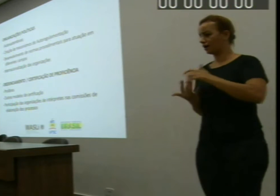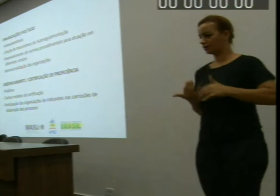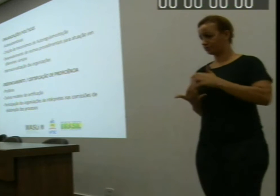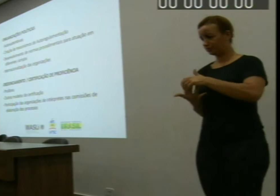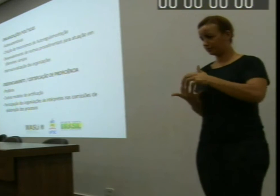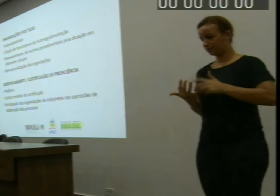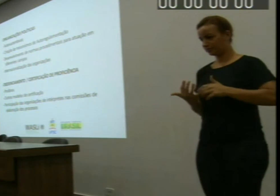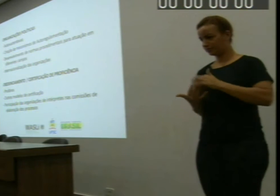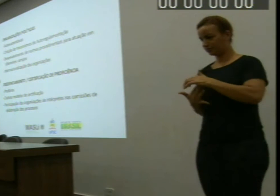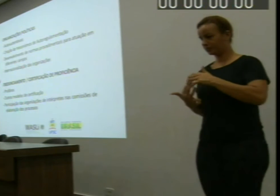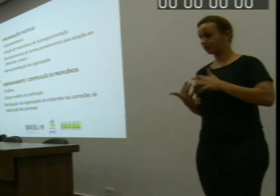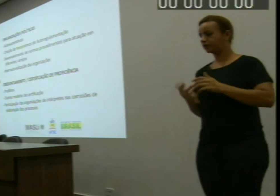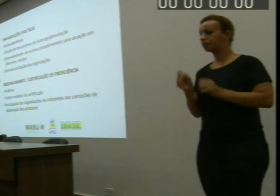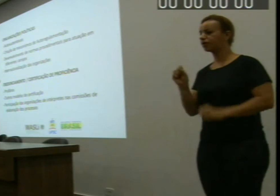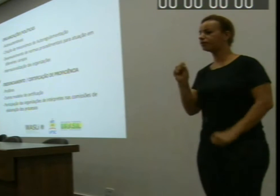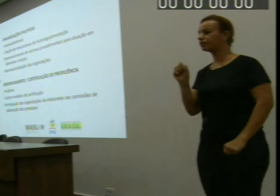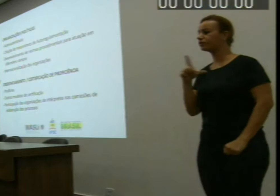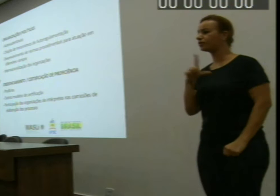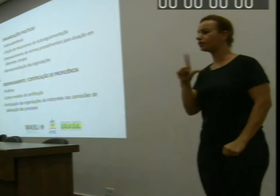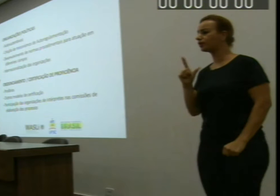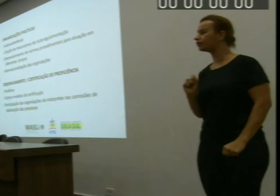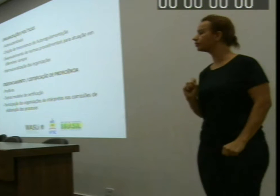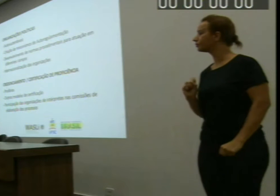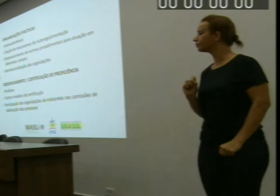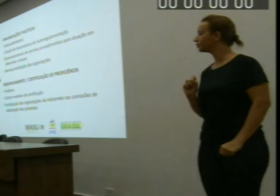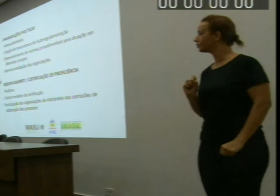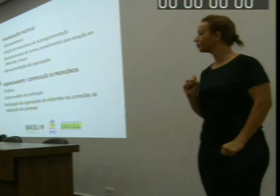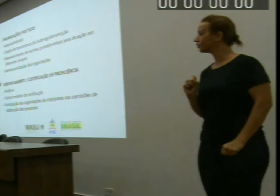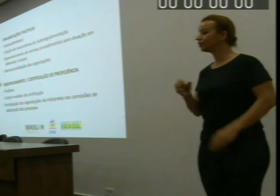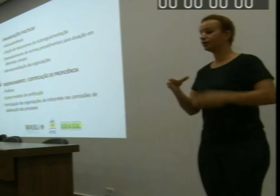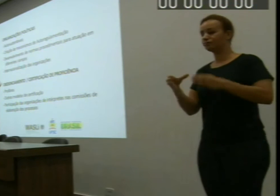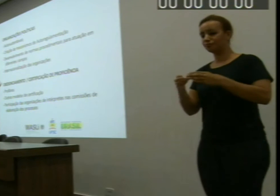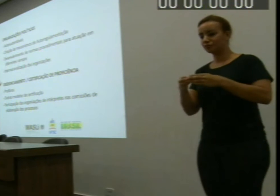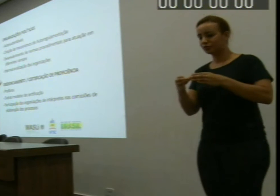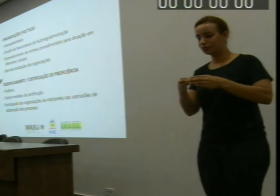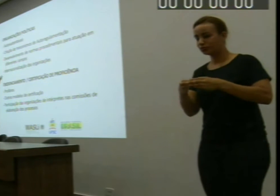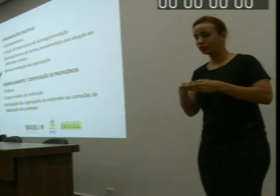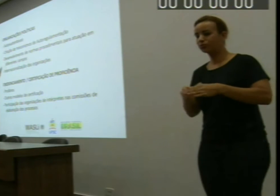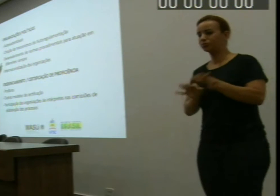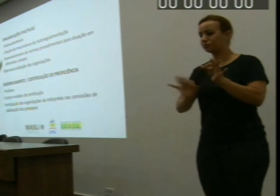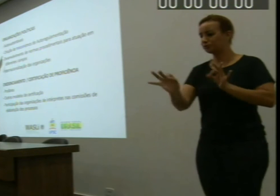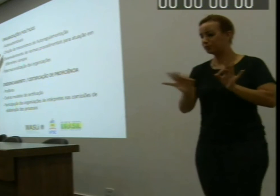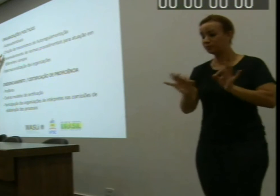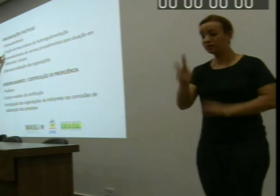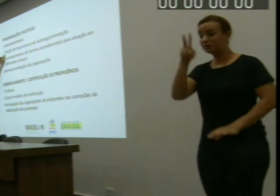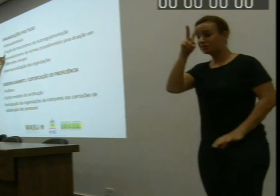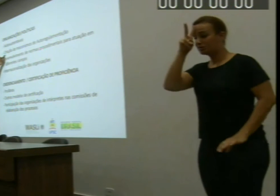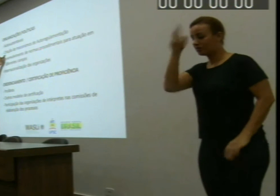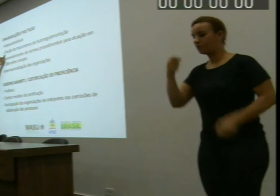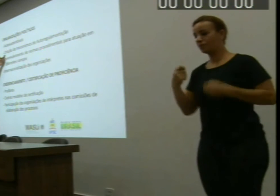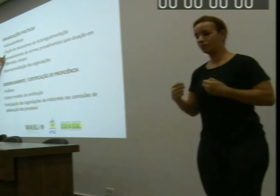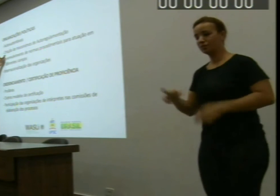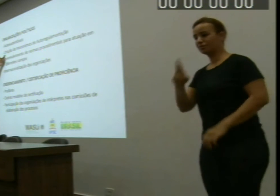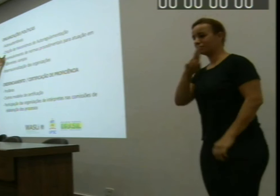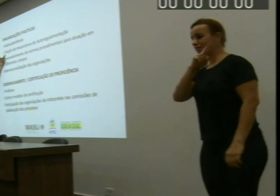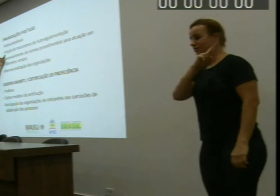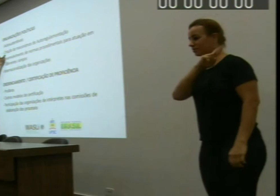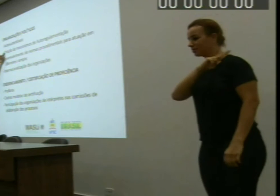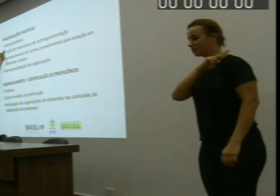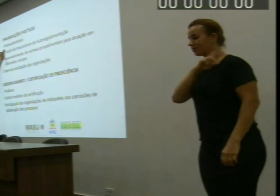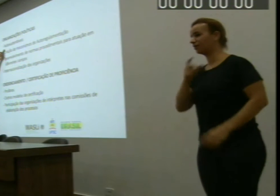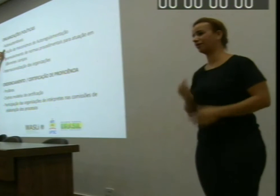Depende de quê organizações fortes ninguém vai respeitar um mecanismo de autorregulamentação